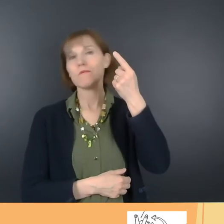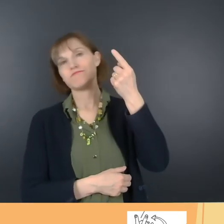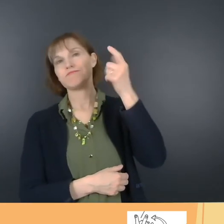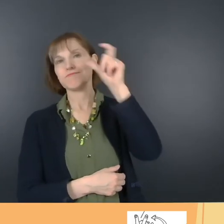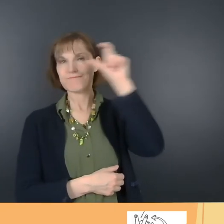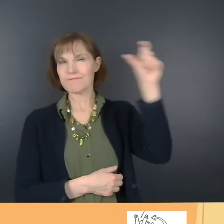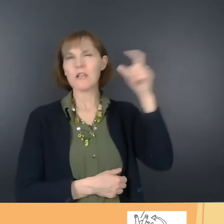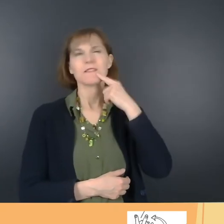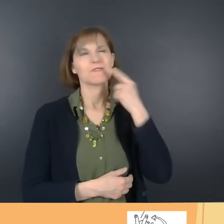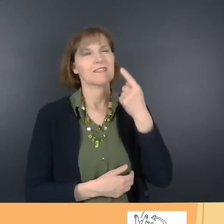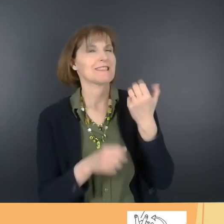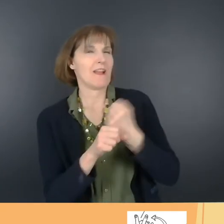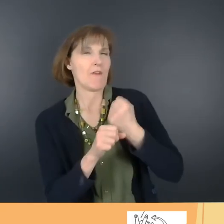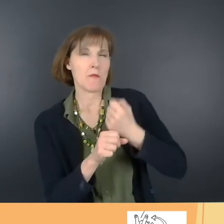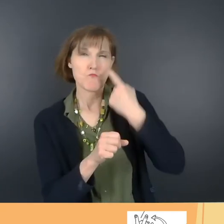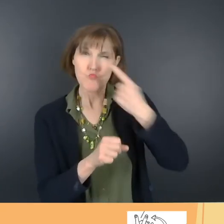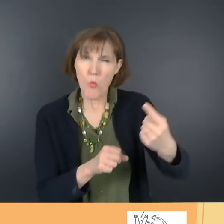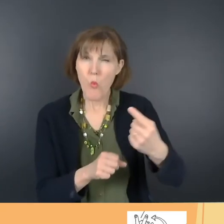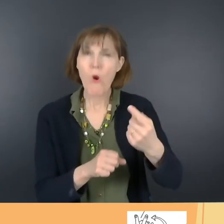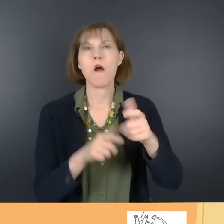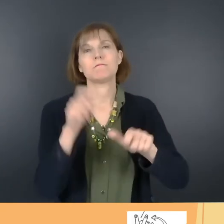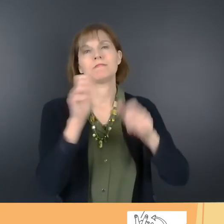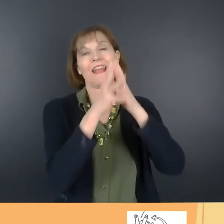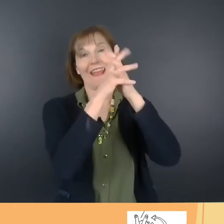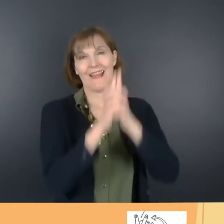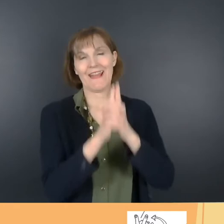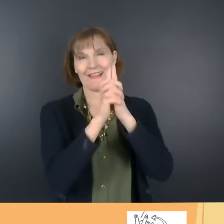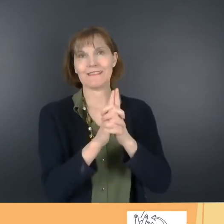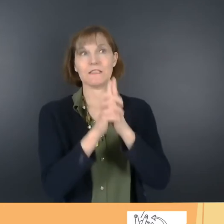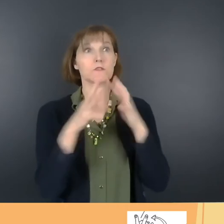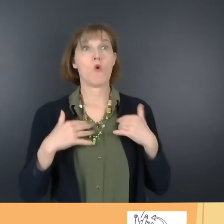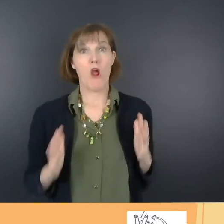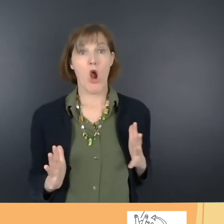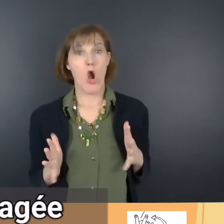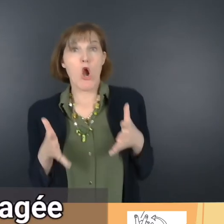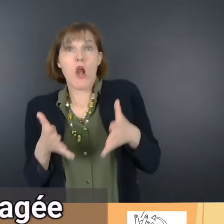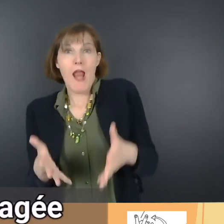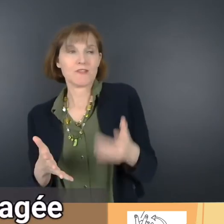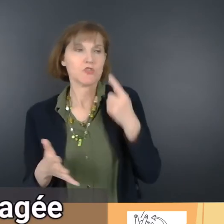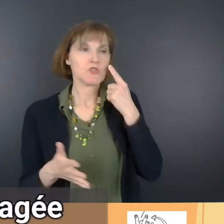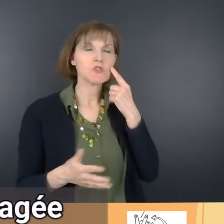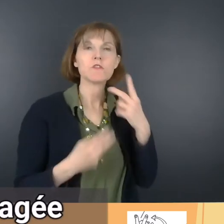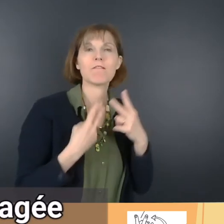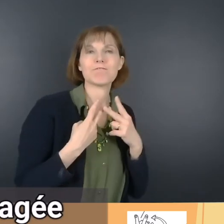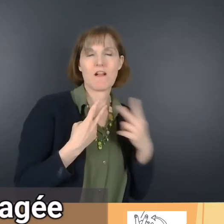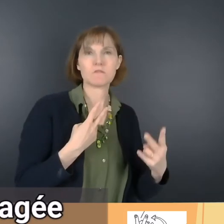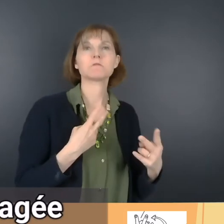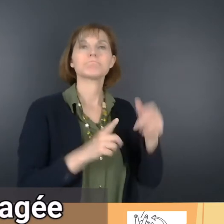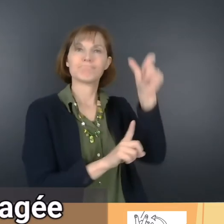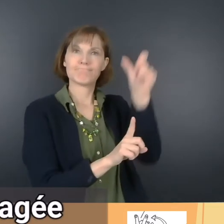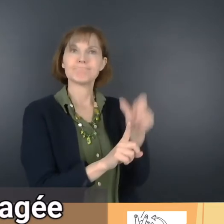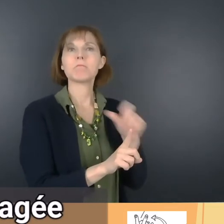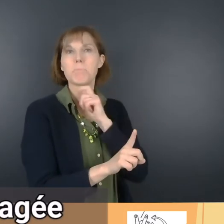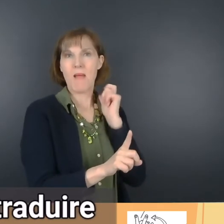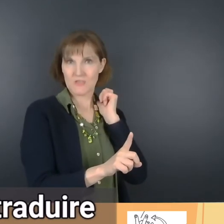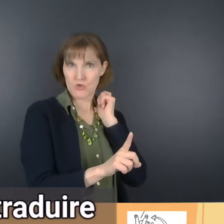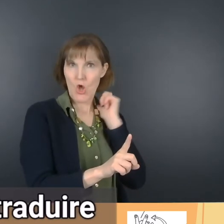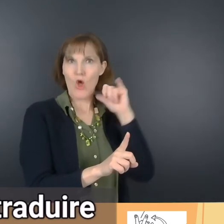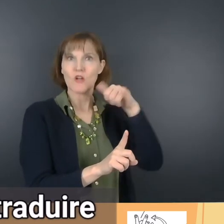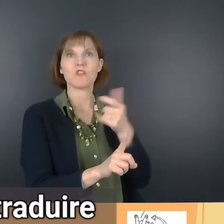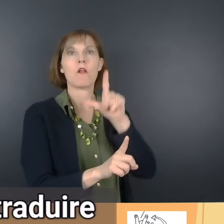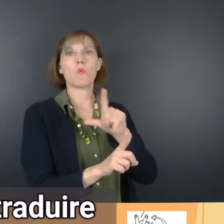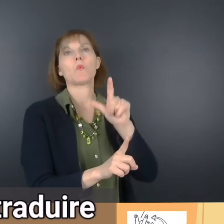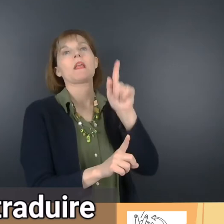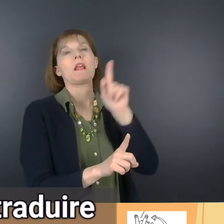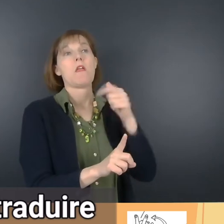Gospel LS, le voici. Donc, service, œuvre en faveur des églises. Donc, je suis engagée auprès de M. Jean-Louis